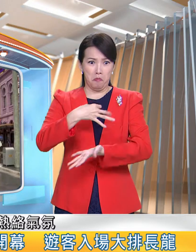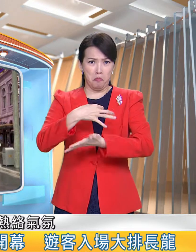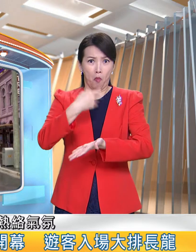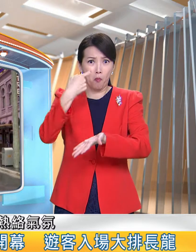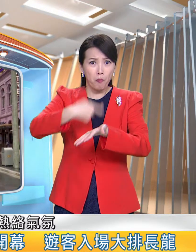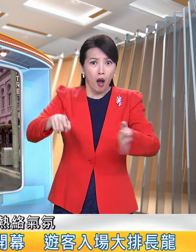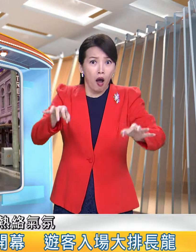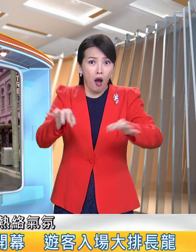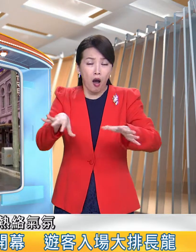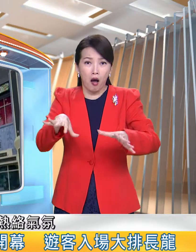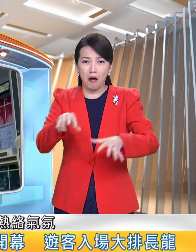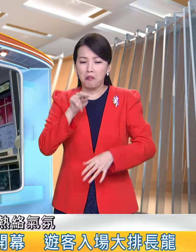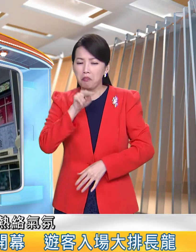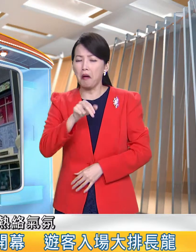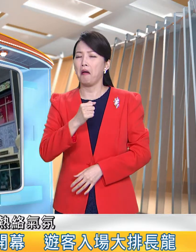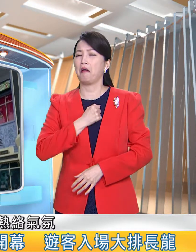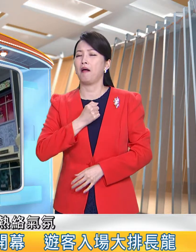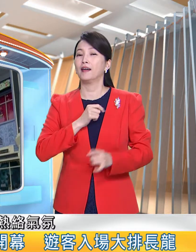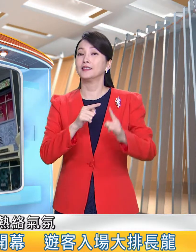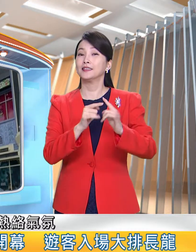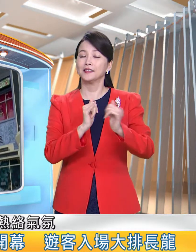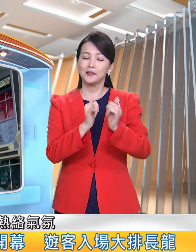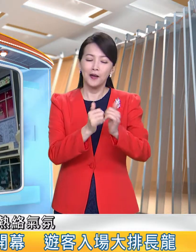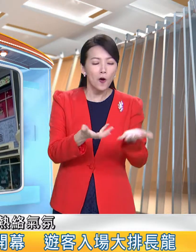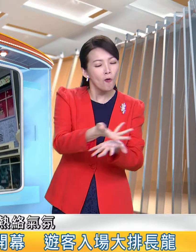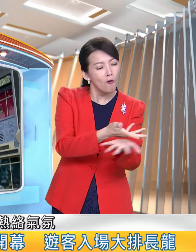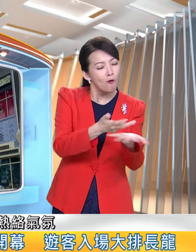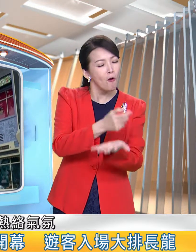民间交流的热络气氛。